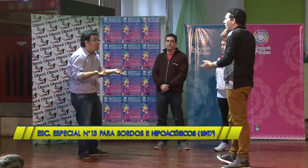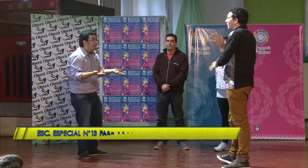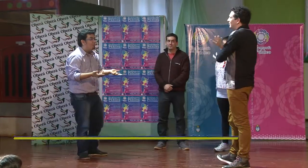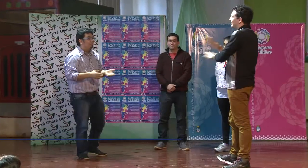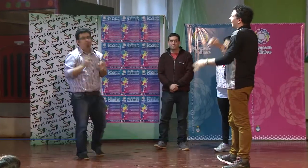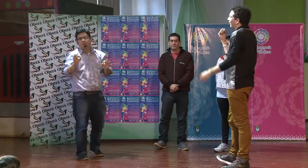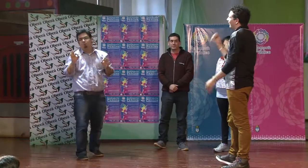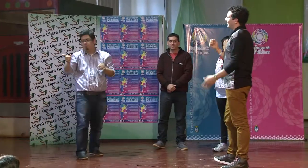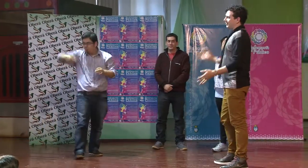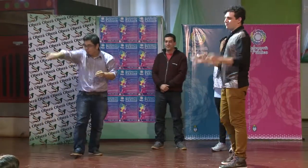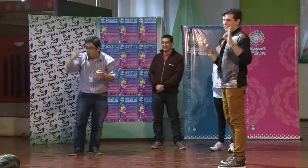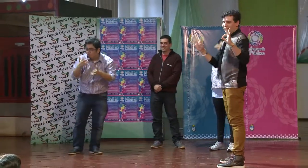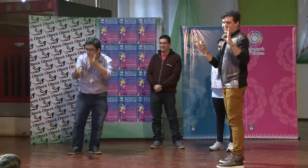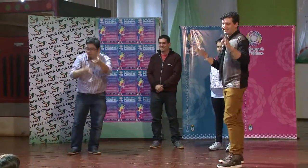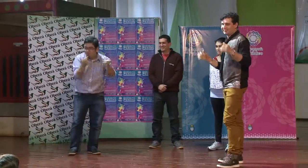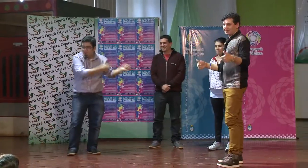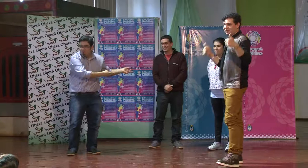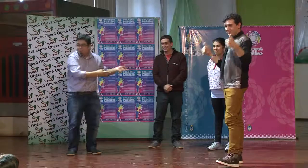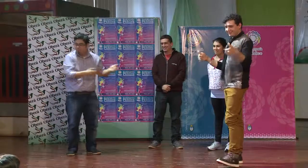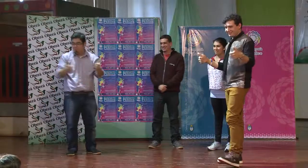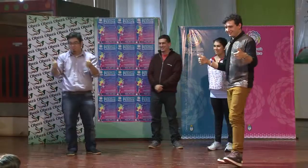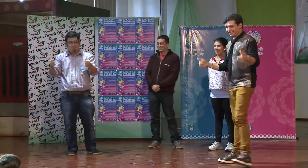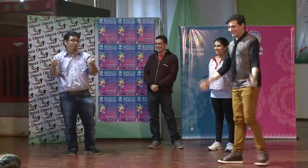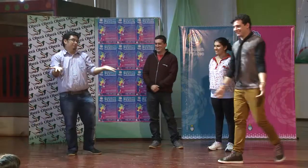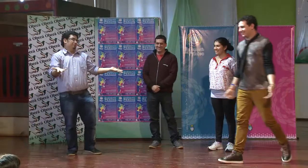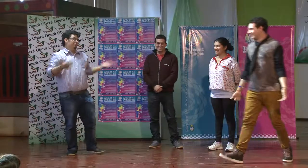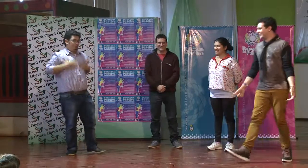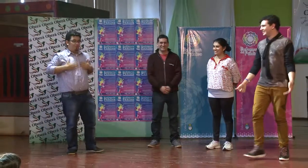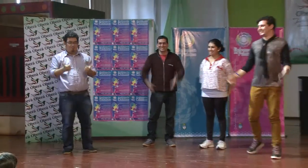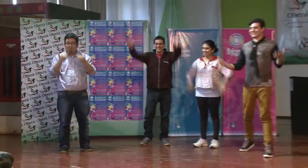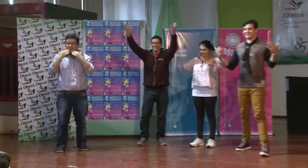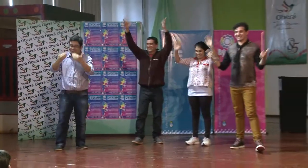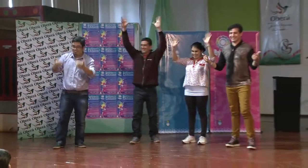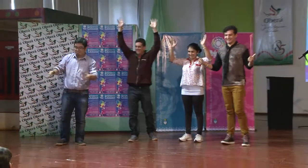la primera vez que veo una persona sorda en la tele. ¿A ustedes les gustó esto? Estuvo buenísimo.